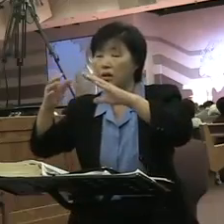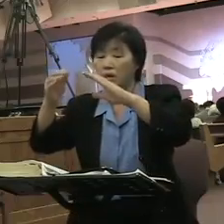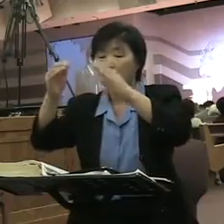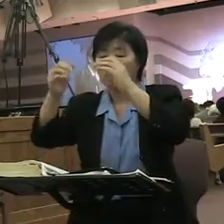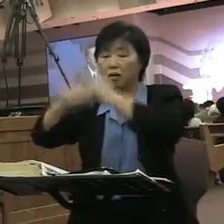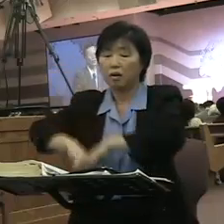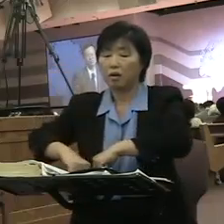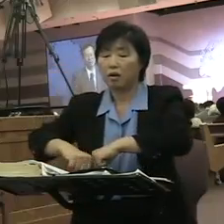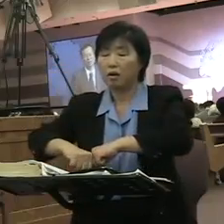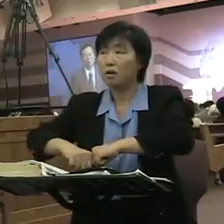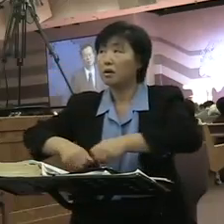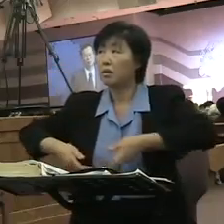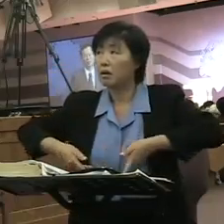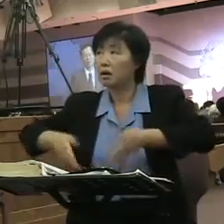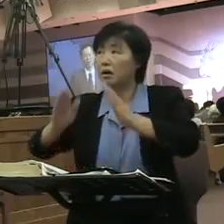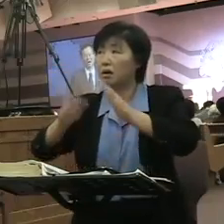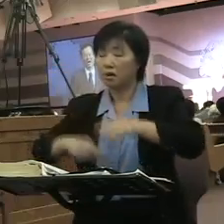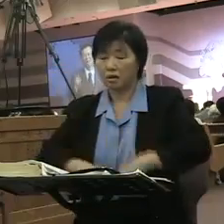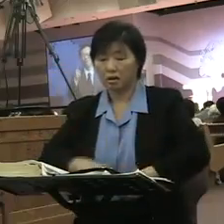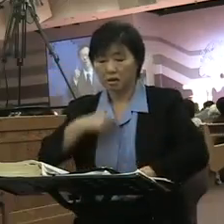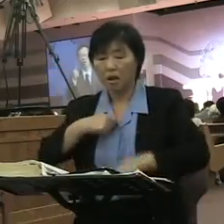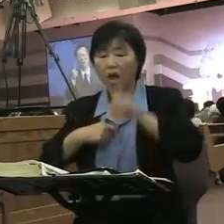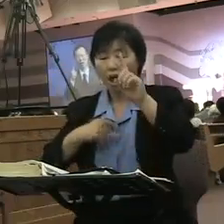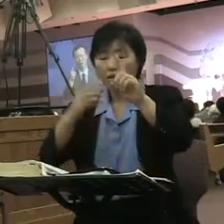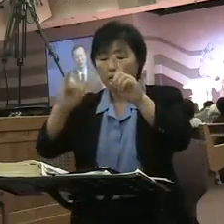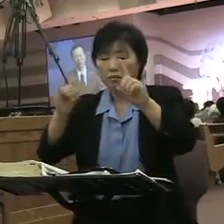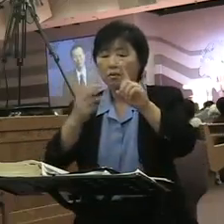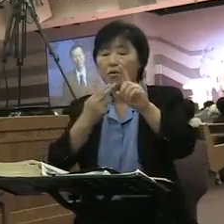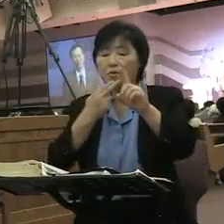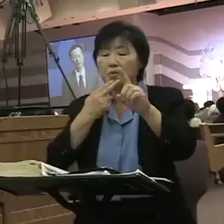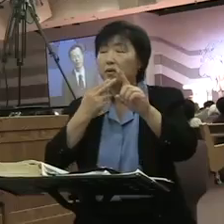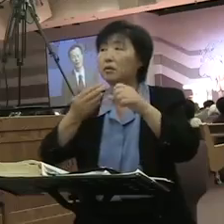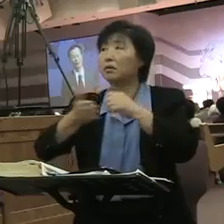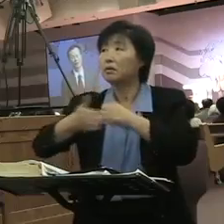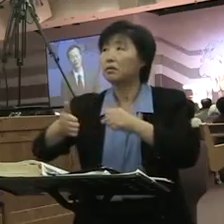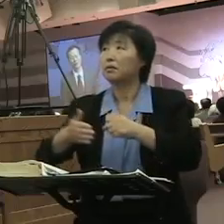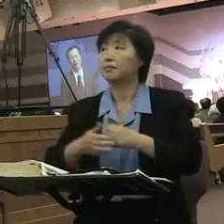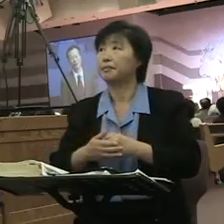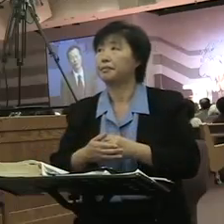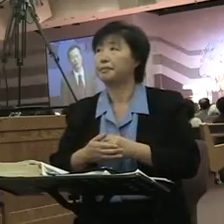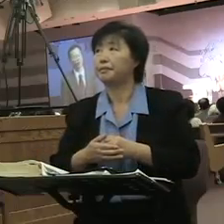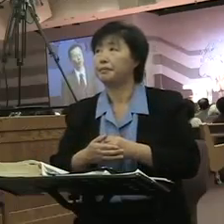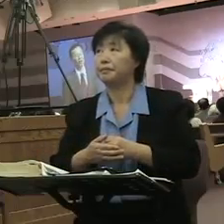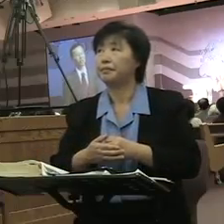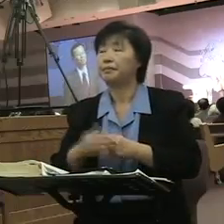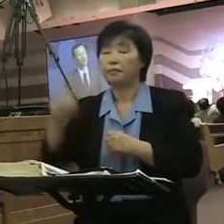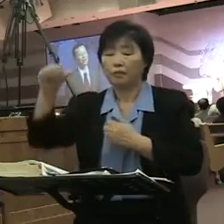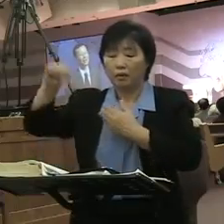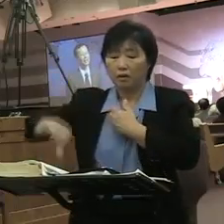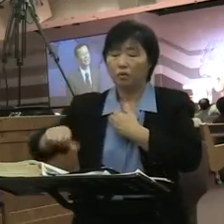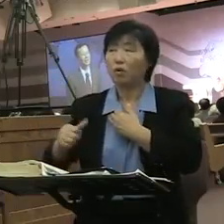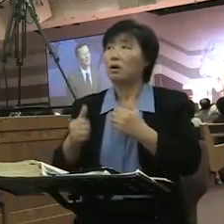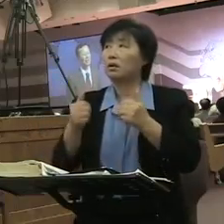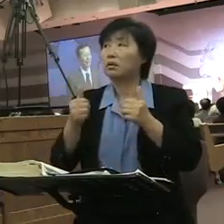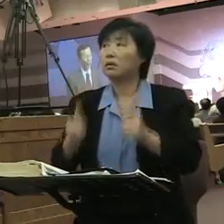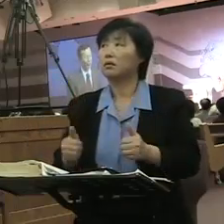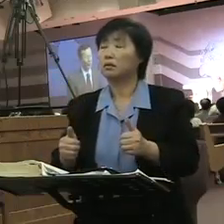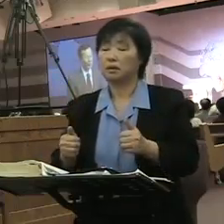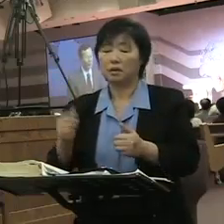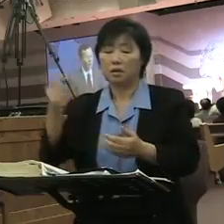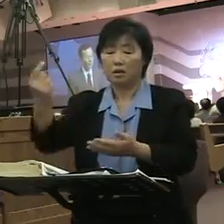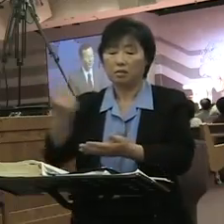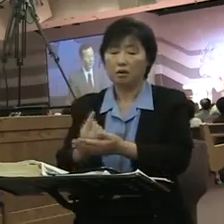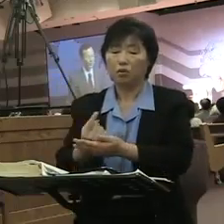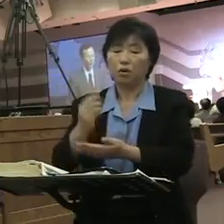한 명도 없다는 것을 말씀해 주십니다. 한 명이 없기 때문에 저주와 심판이 임하게